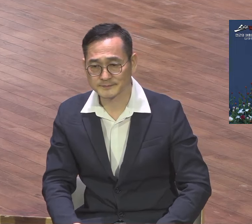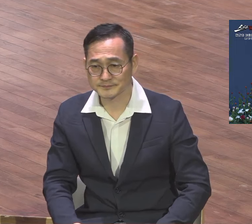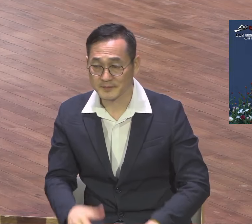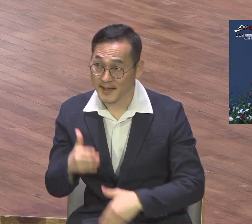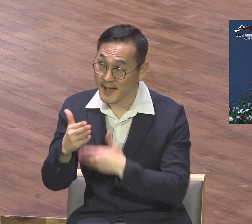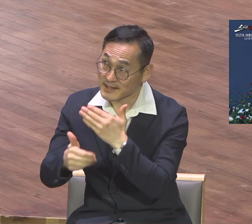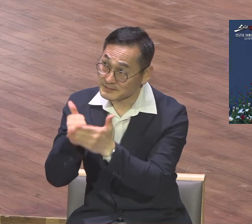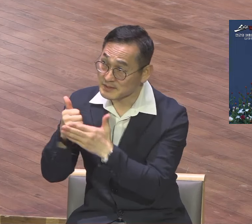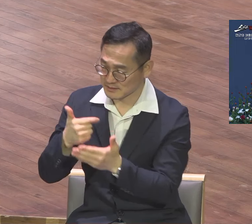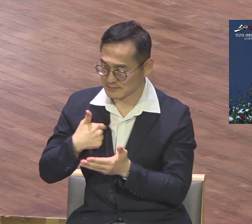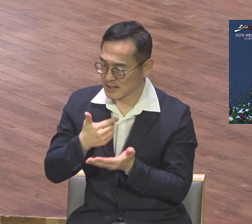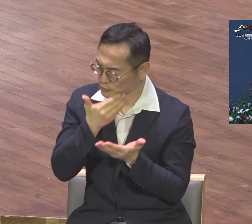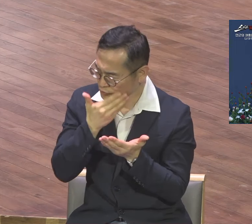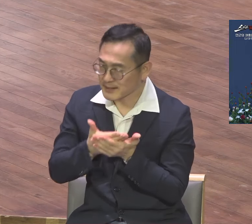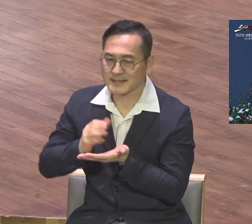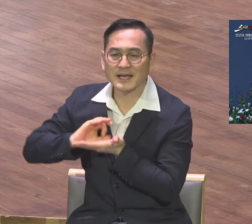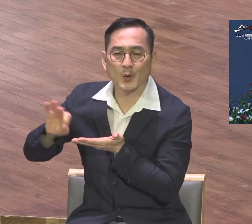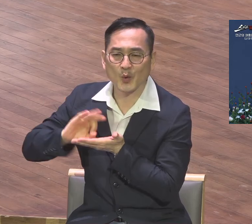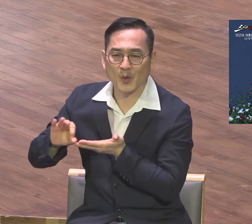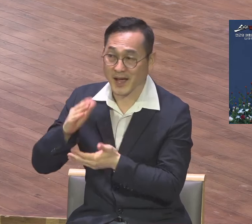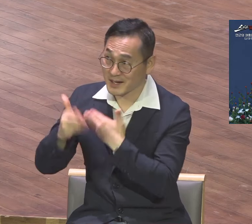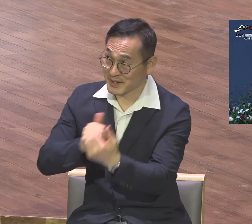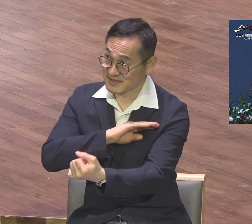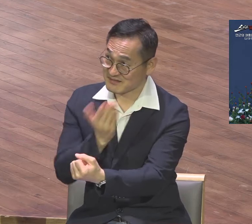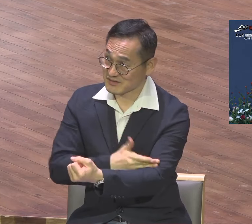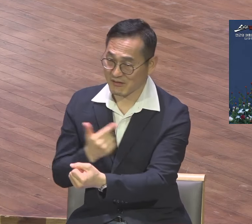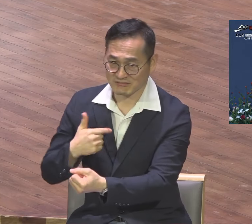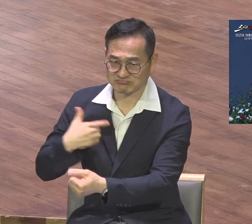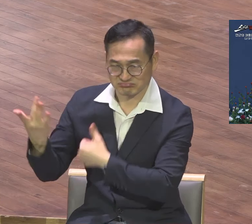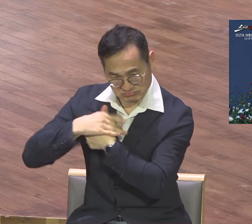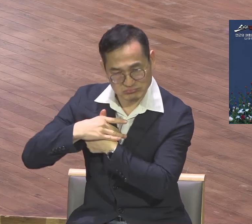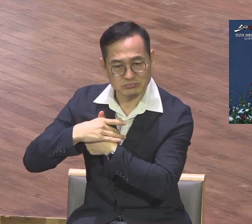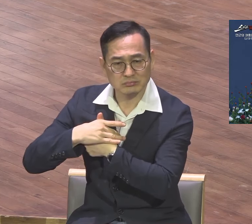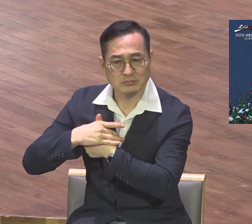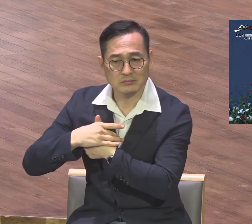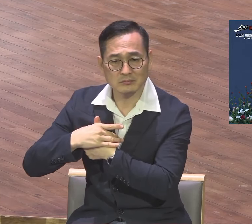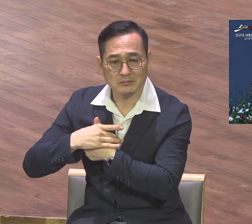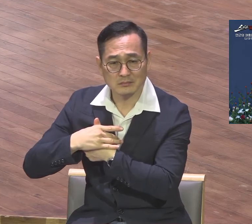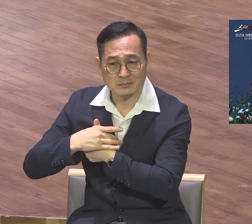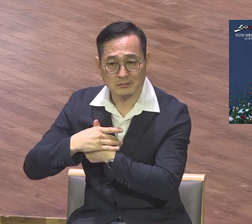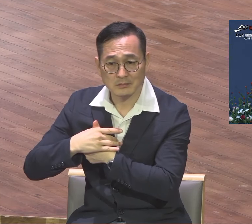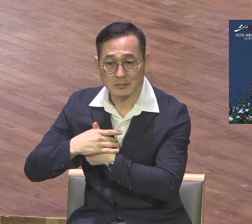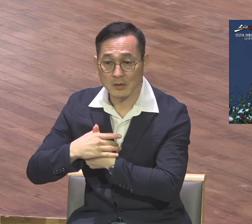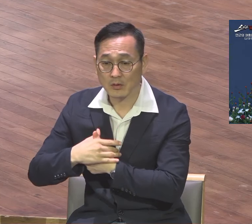사용하시는, 하나님이 내 능력을 넘어선 일을 하시는 그걸 봐야 되는데,